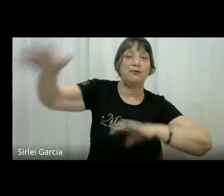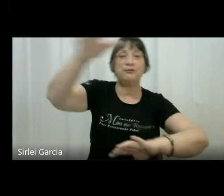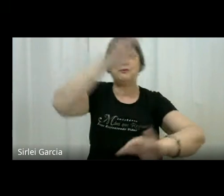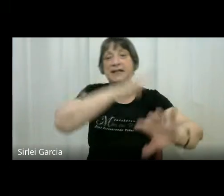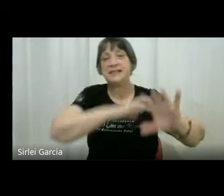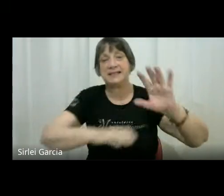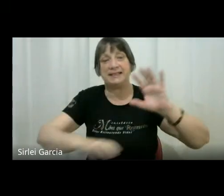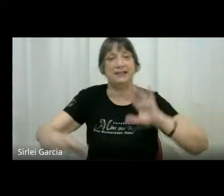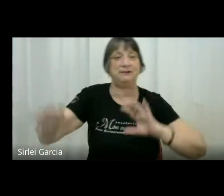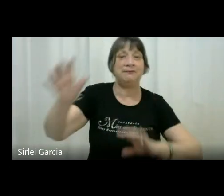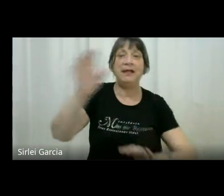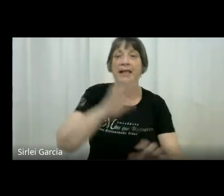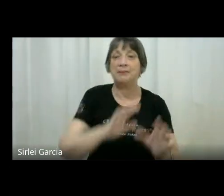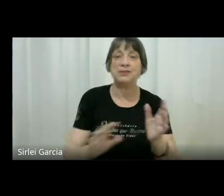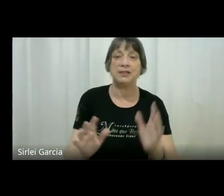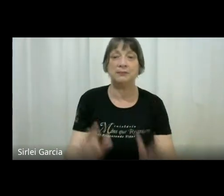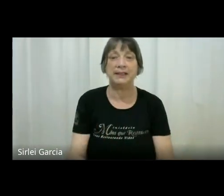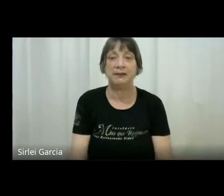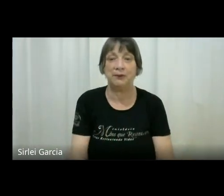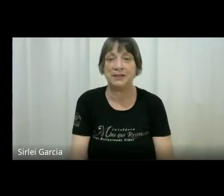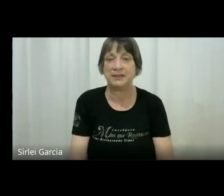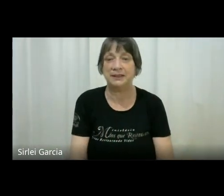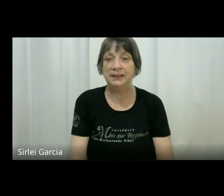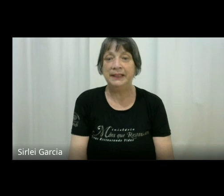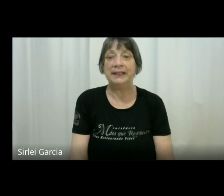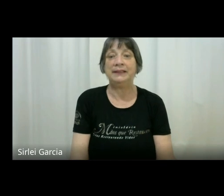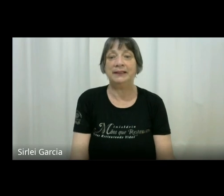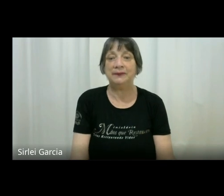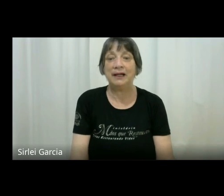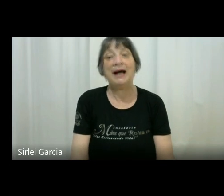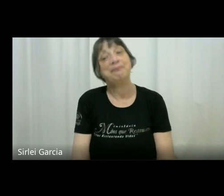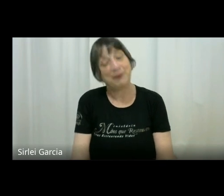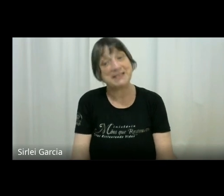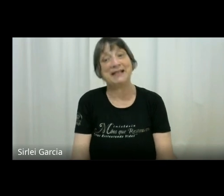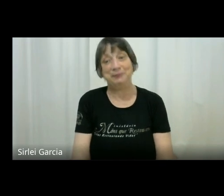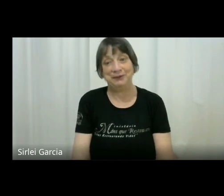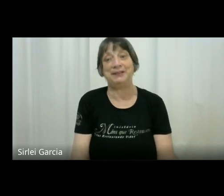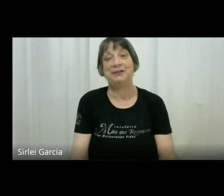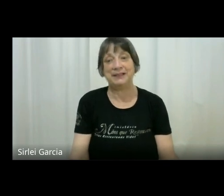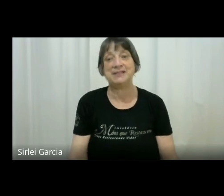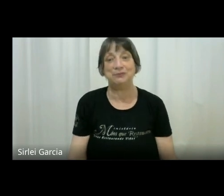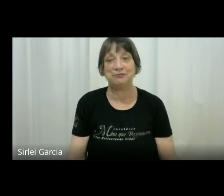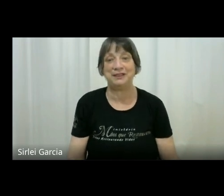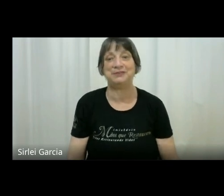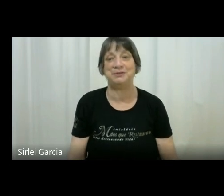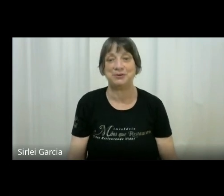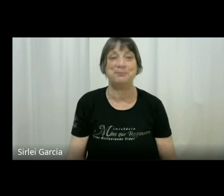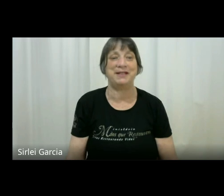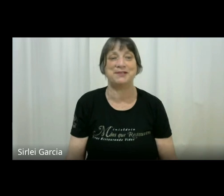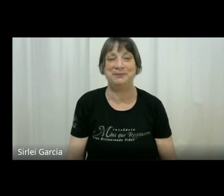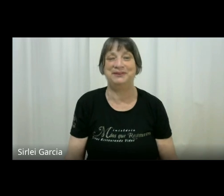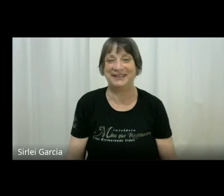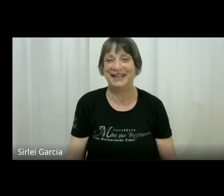muita configuração, ela mostra muita coisa. Então, pois é, diminuindo a rotação do vídeo,